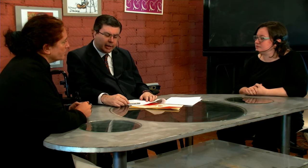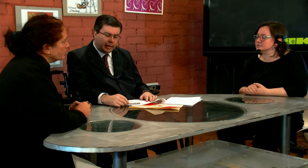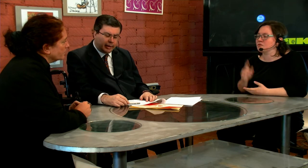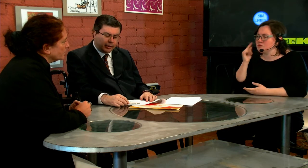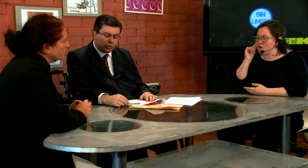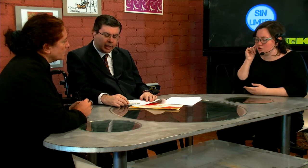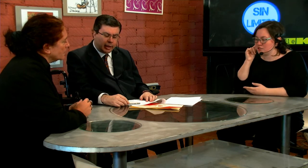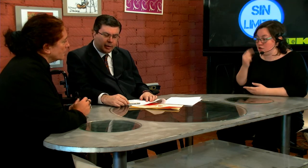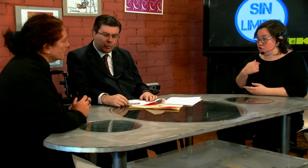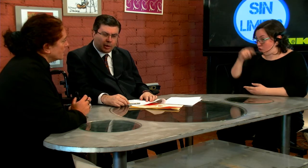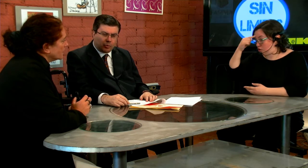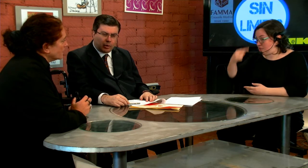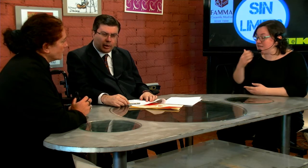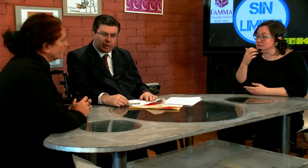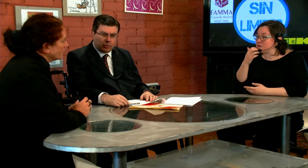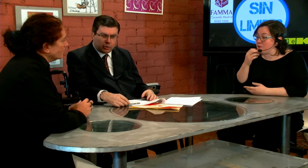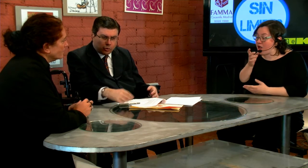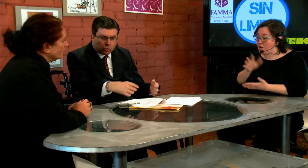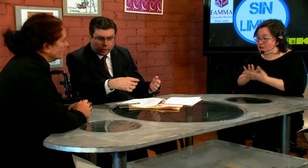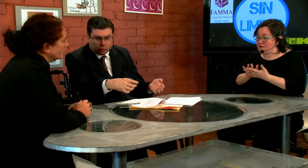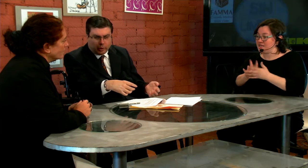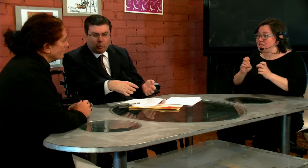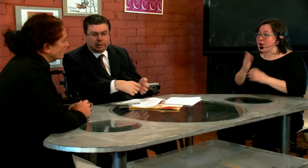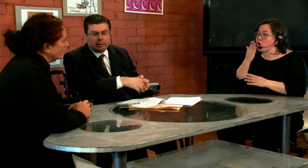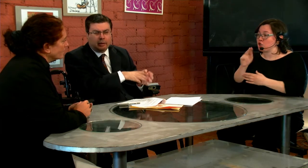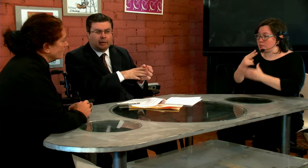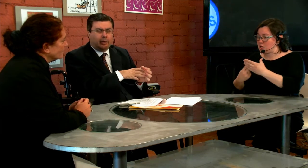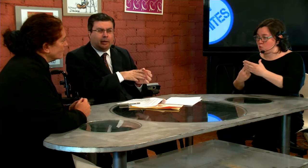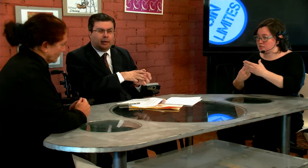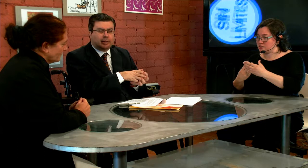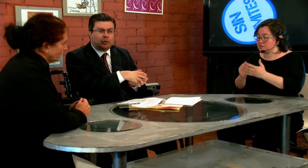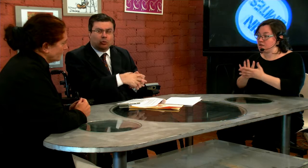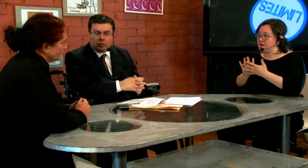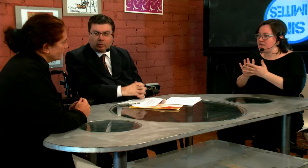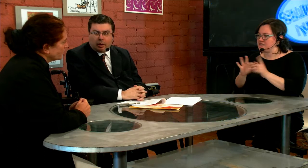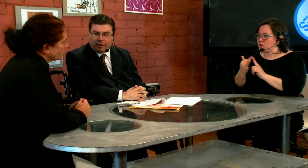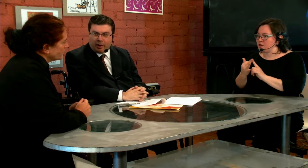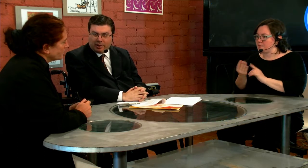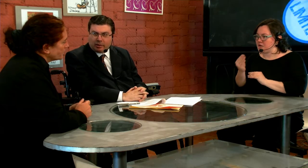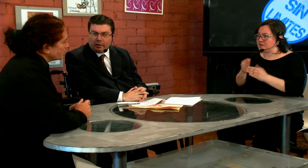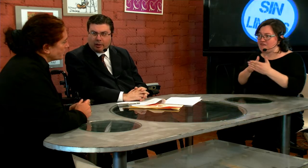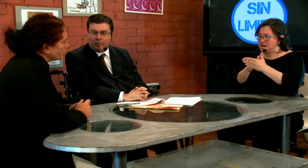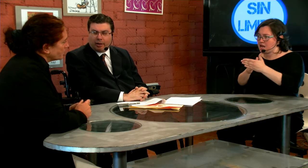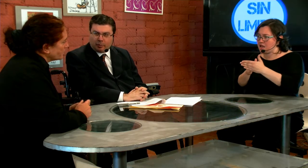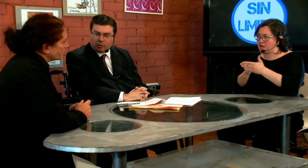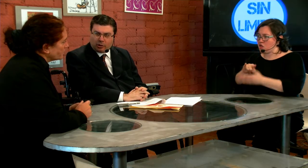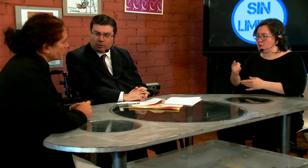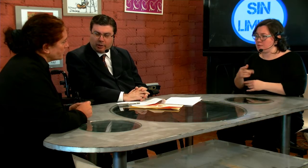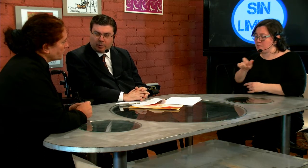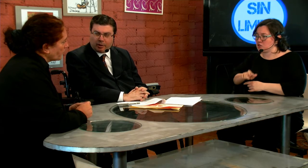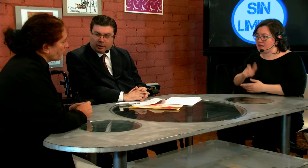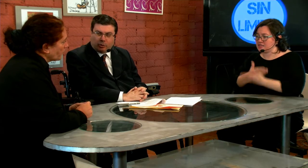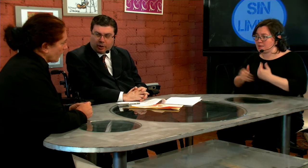Concha, yo sé que, por ejemplo, ahora con esto de los colegios bilingües, está siendo una barrera más para las personas